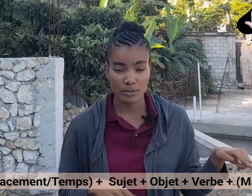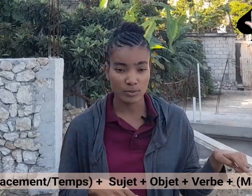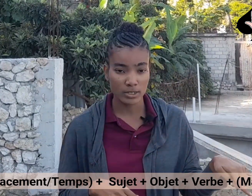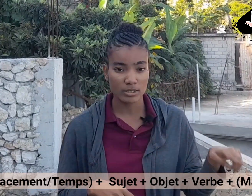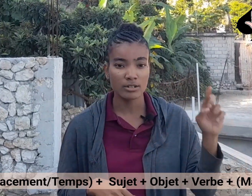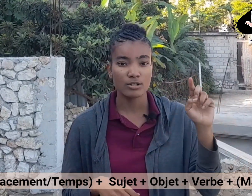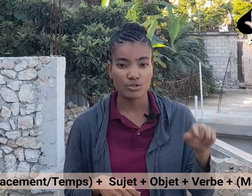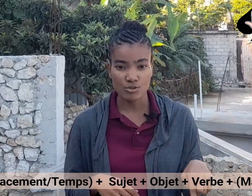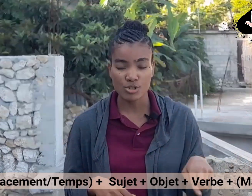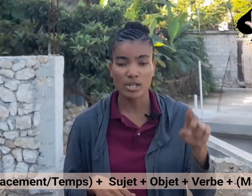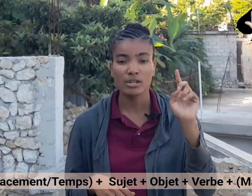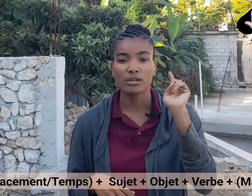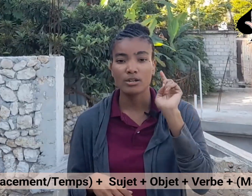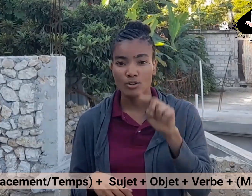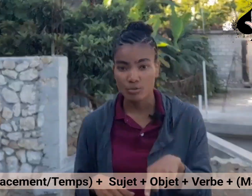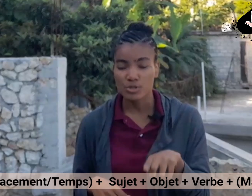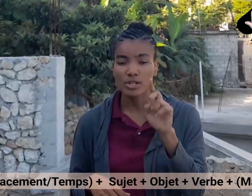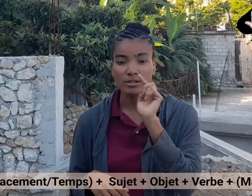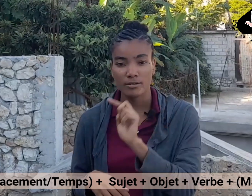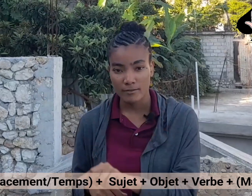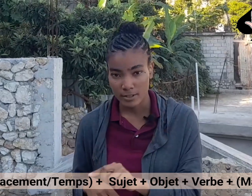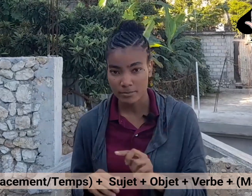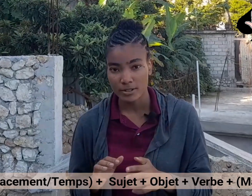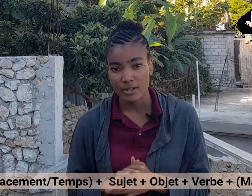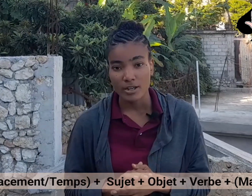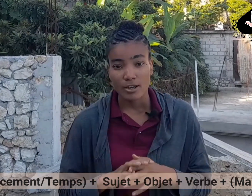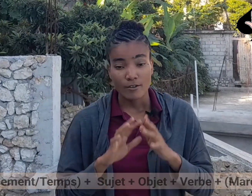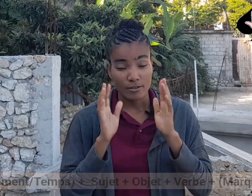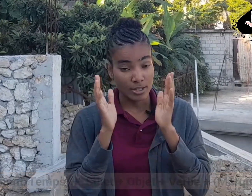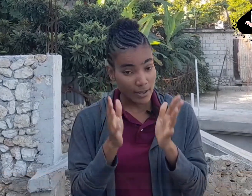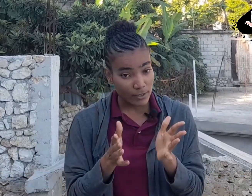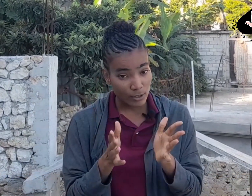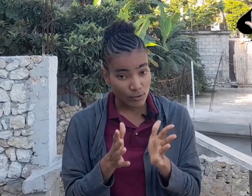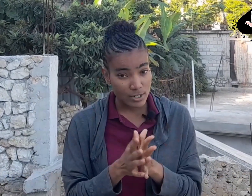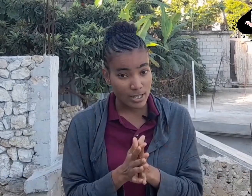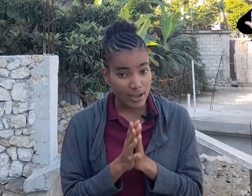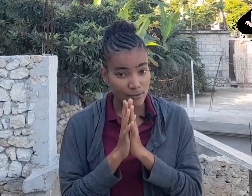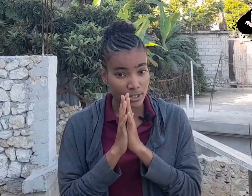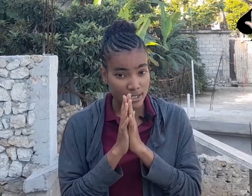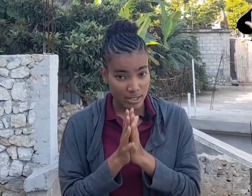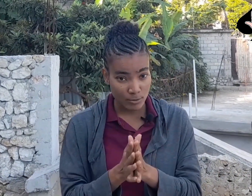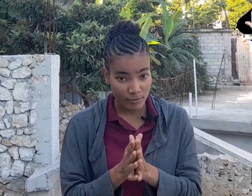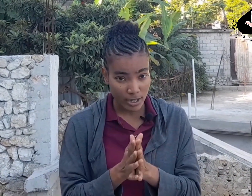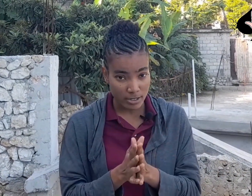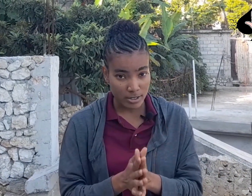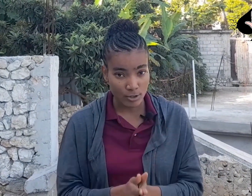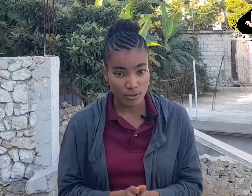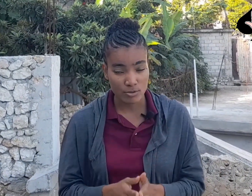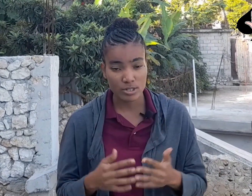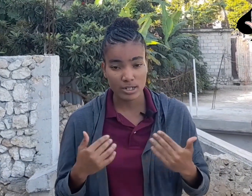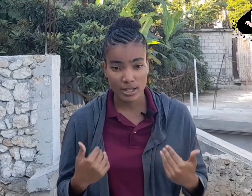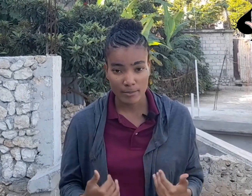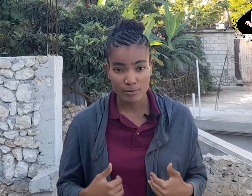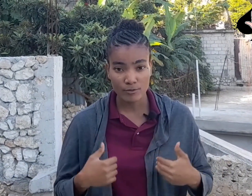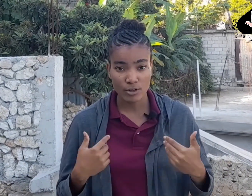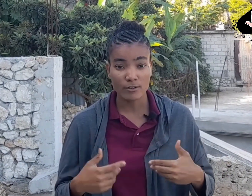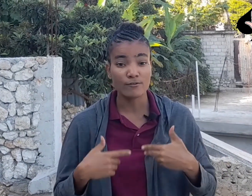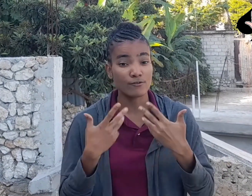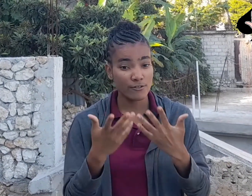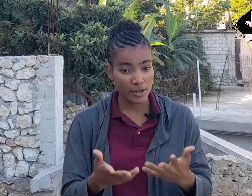bien temps, sujet, objet, verbe. Dans la vidéo, vous allez avoir des exemples de phrases. Et comme je serai là pour voir vos